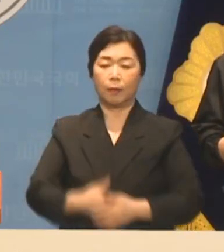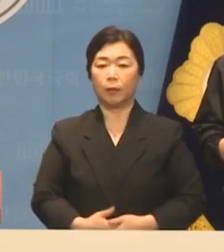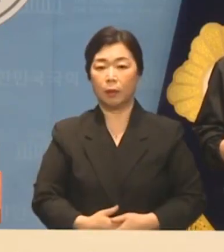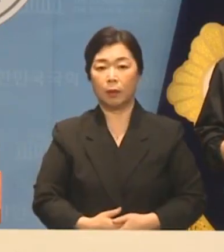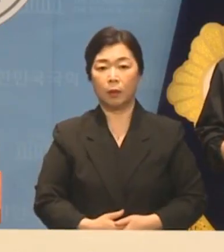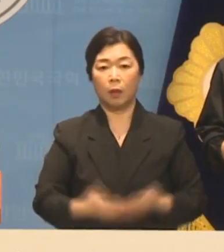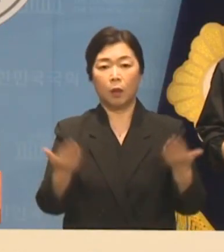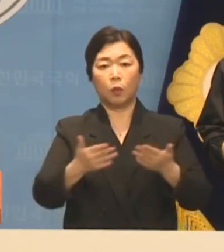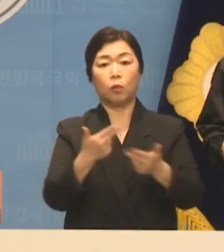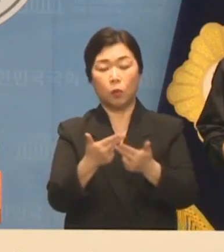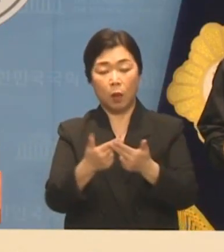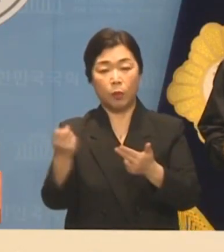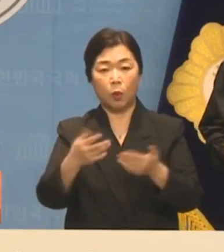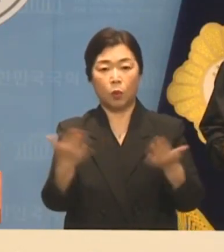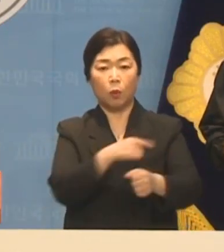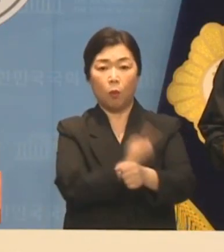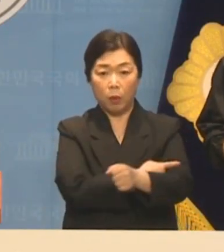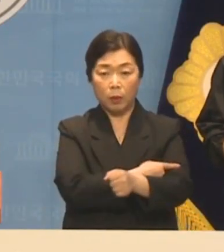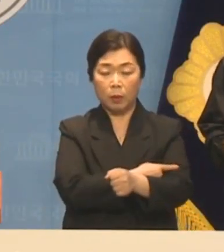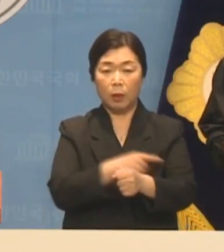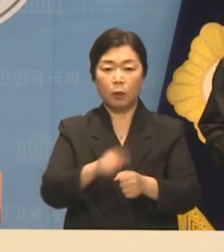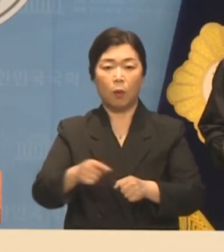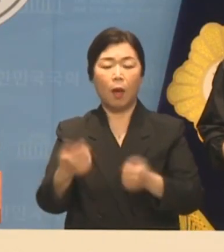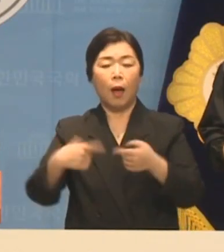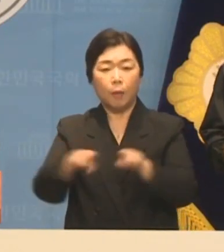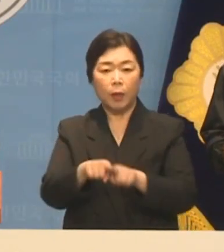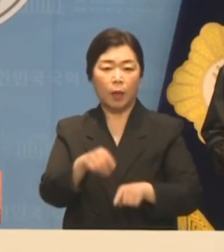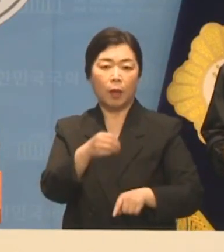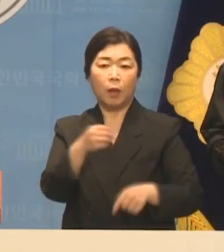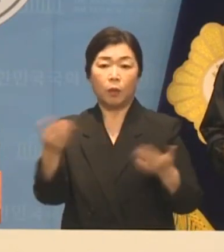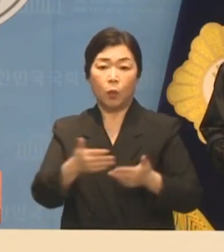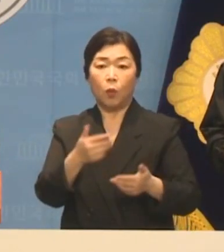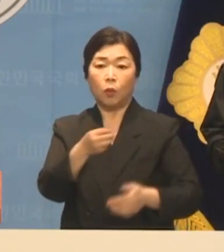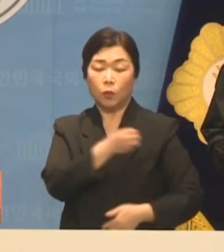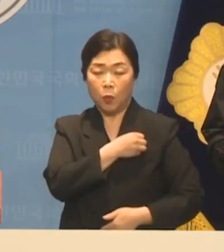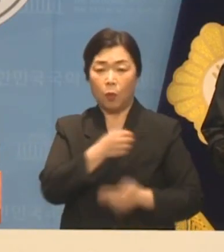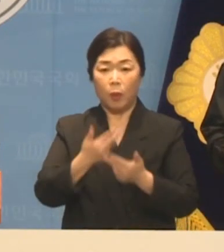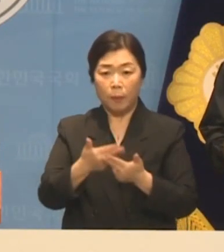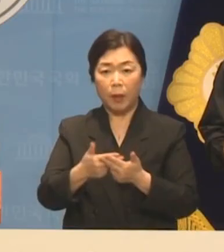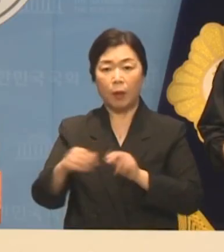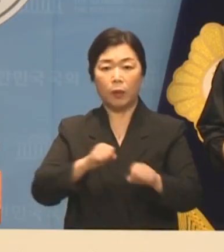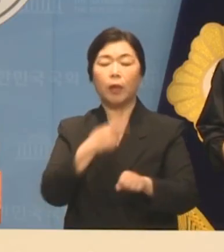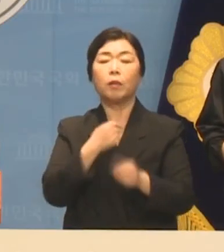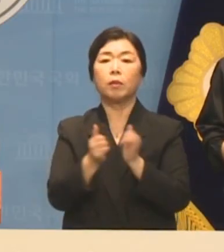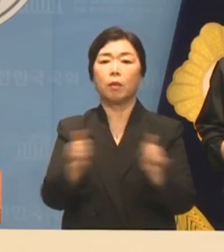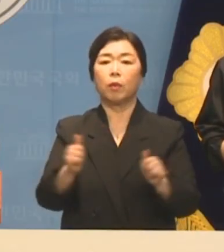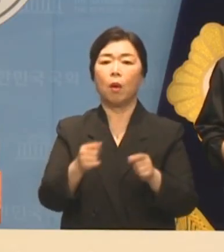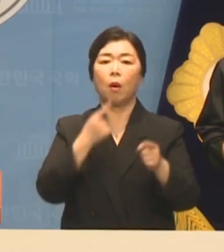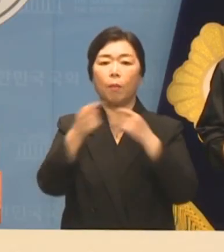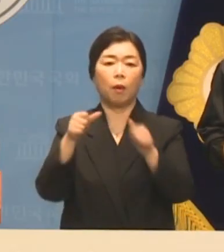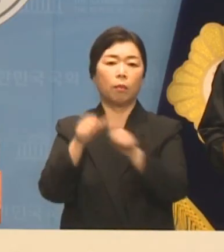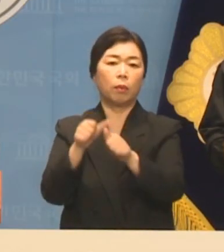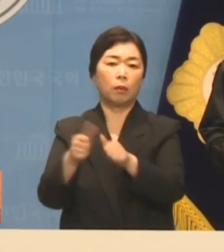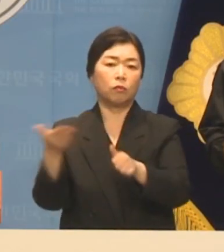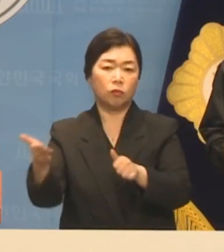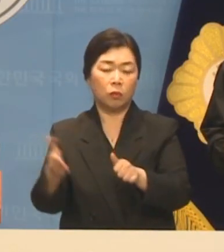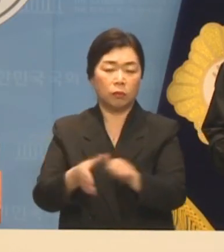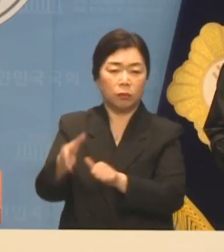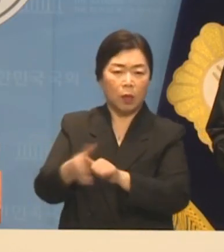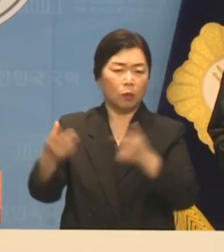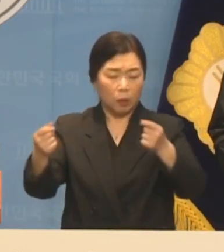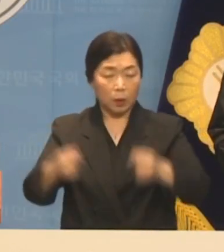노동상권을, 그리고 함께 싸우는 조합원들을 향한 명백한 경고와 협박입니다. 지금 이 순간에도 택배 노동자들은